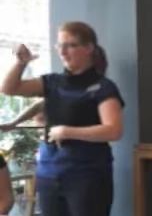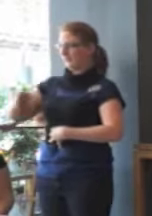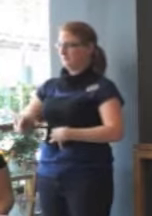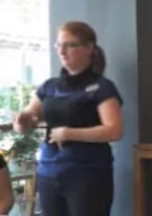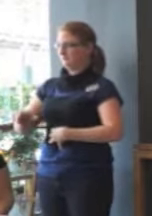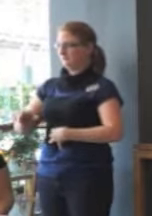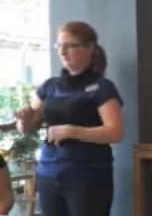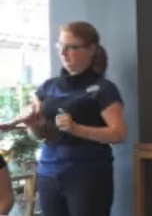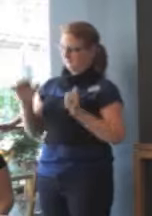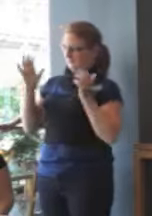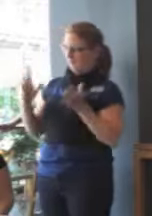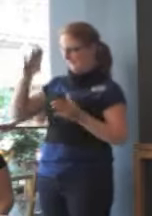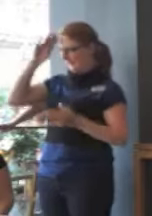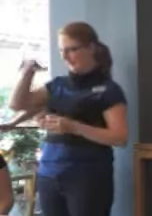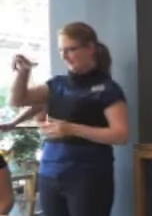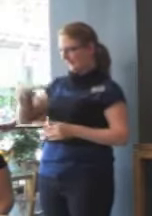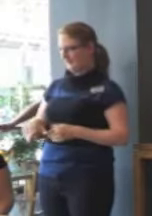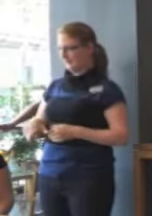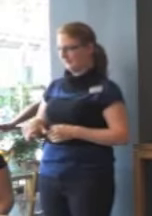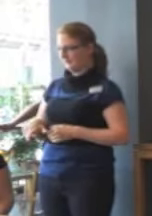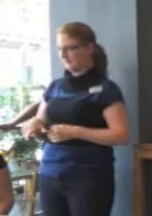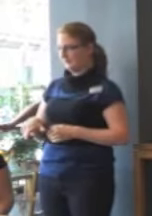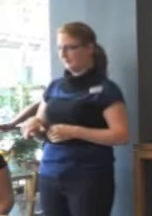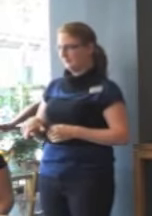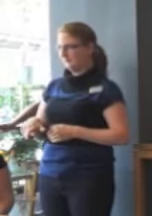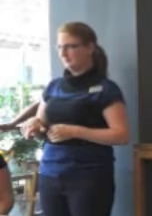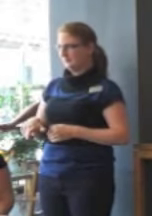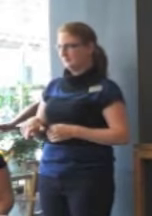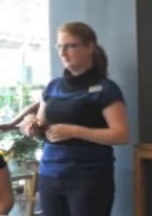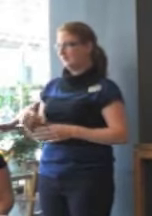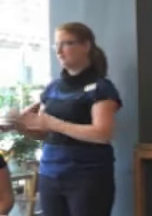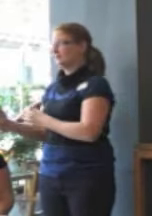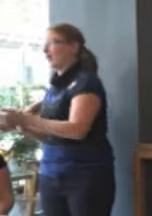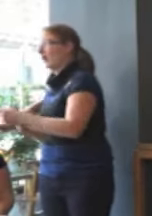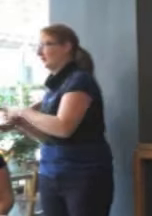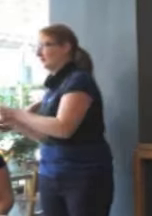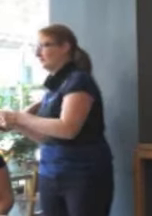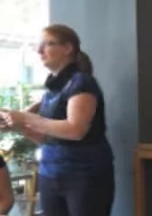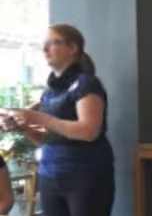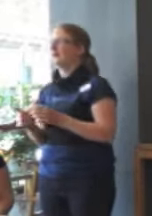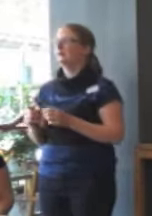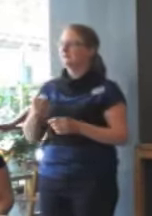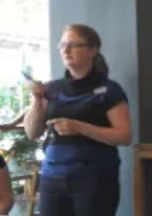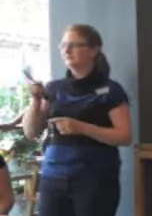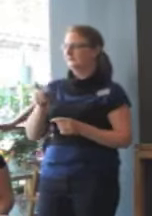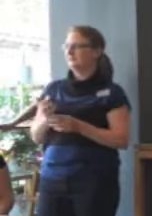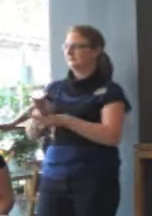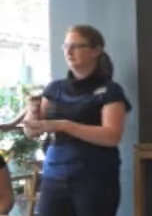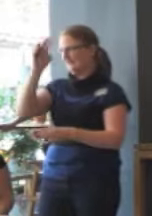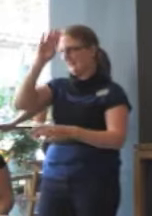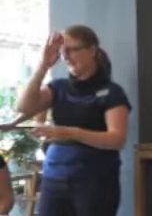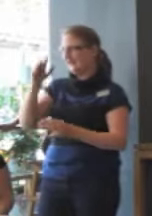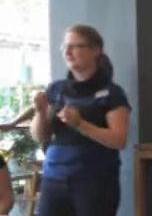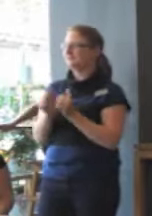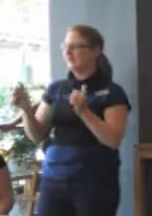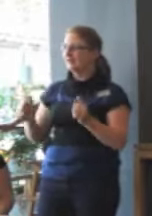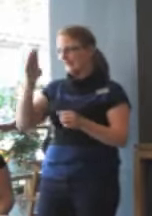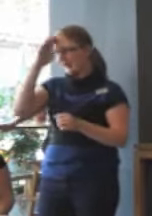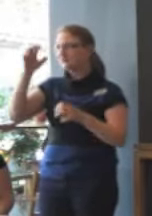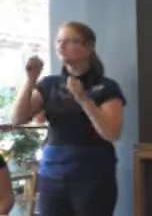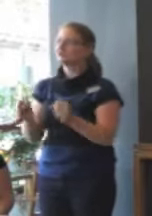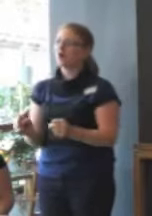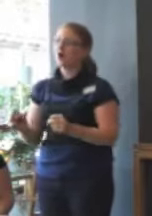självklarhet att en läkare ska, inte en självklarhet att läkare gör. Tänk på det nästa gång ni går till en läkare. Men en självklarhet att läkare